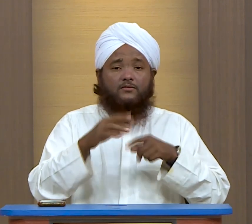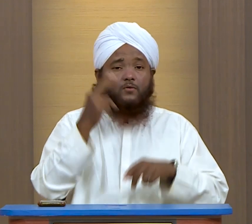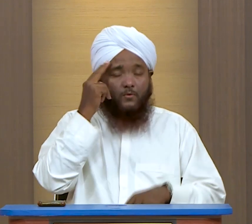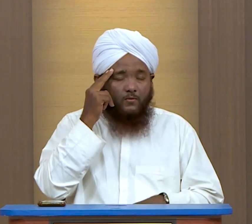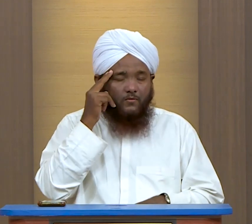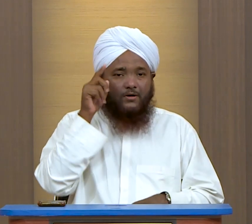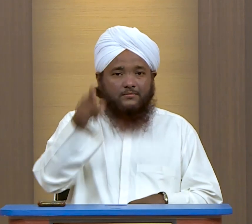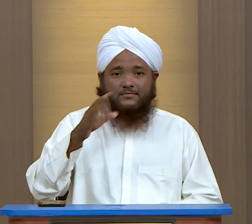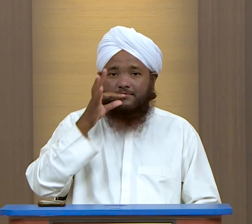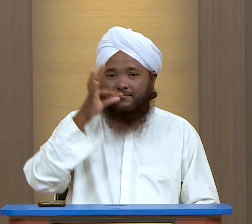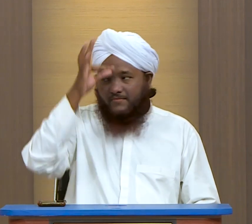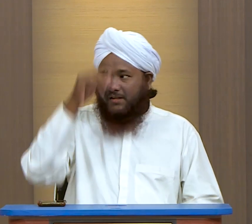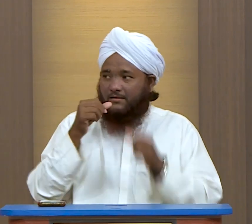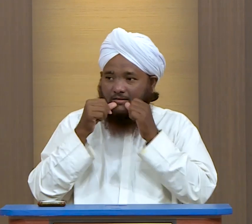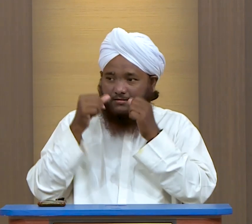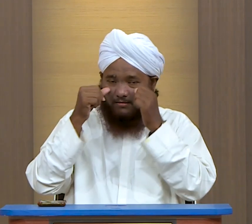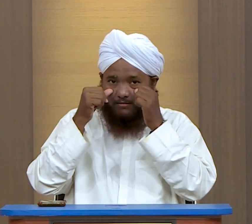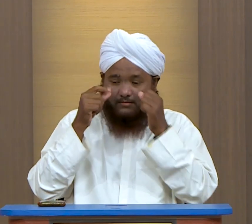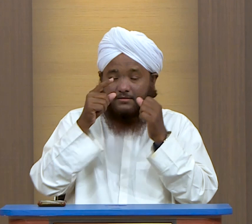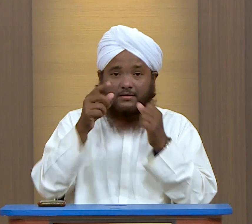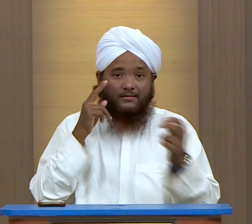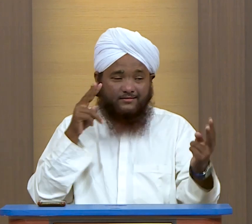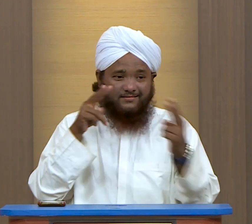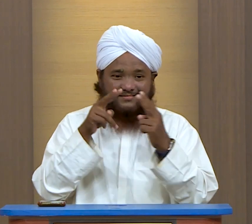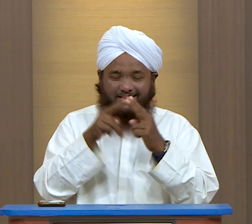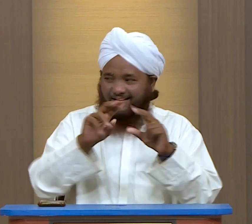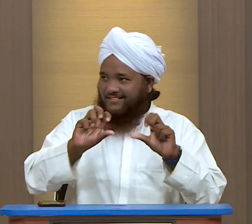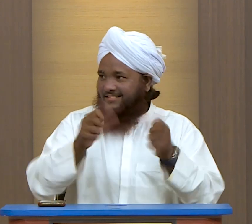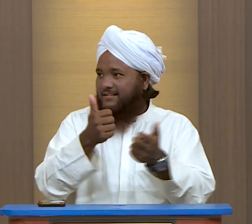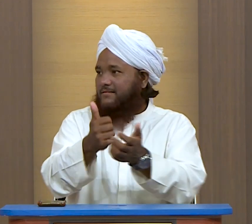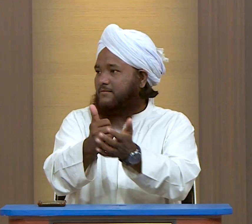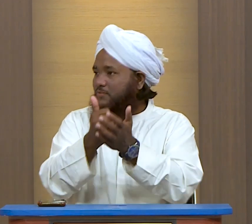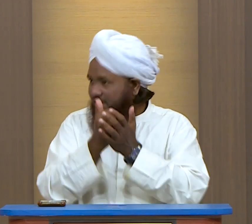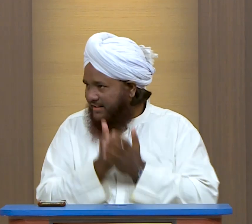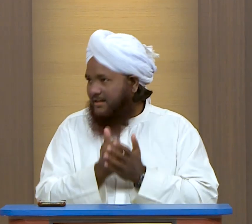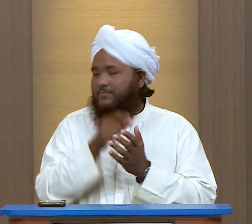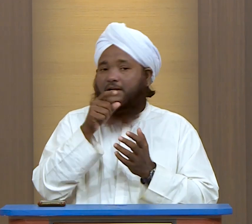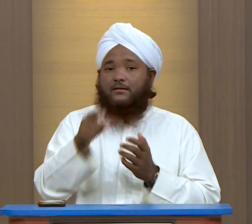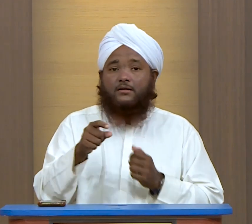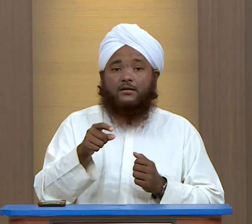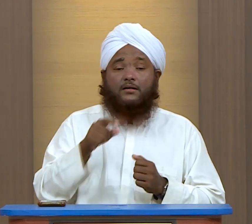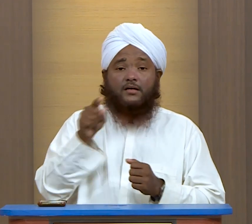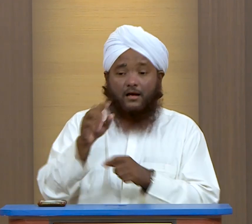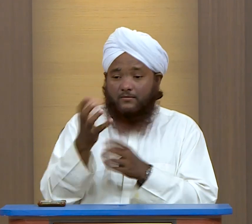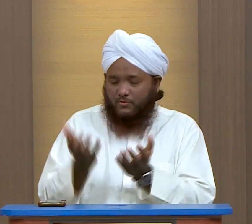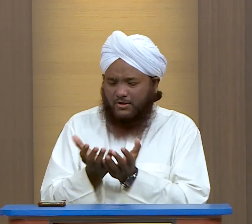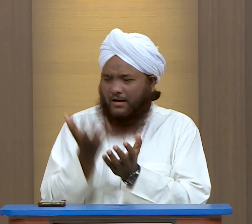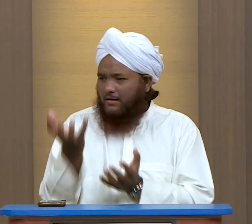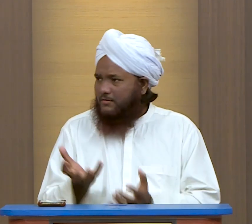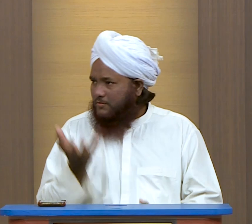اللہ علیہ وآلہ وصحبہ وسلم کے دیدار سے مشرف ہوا۔ آپ نے مجھے ایک ڈول یعنی برتن عطا فرمایا جس میں پانی